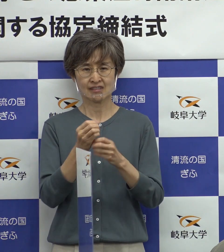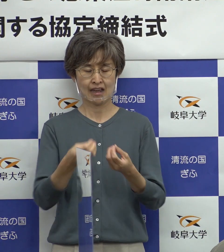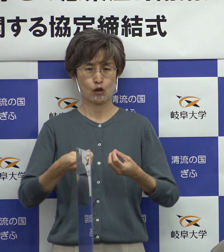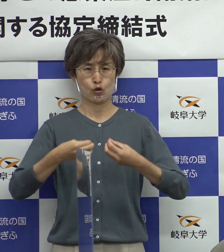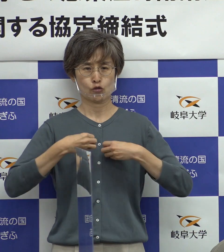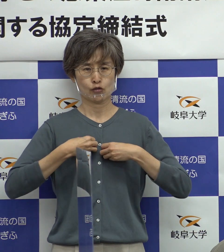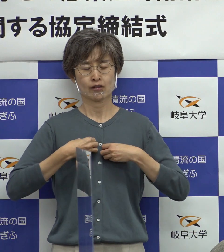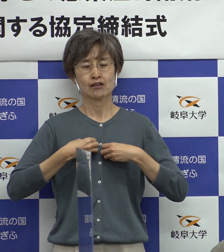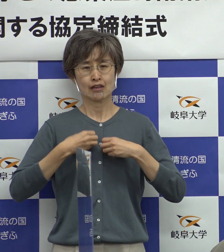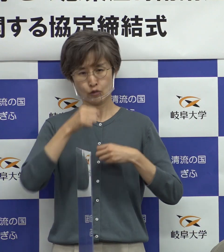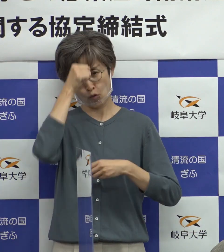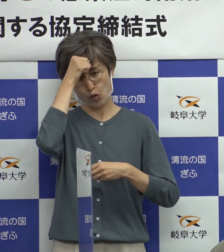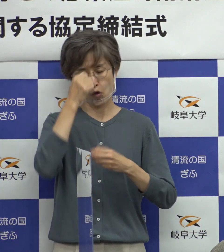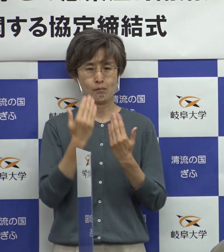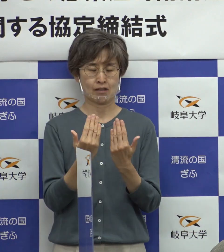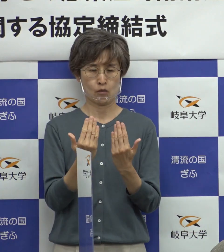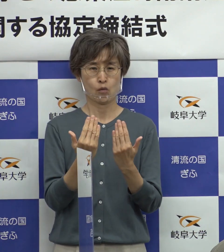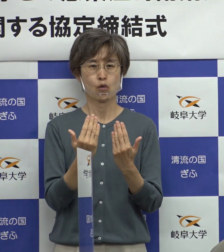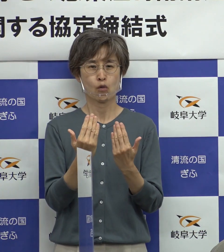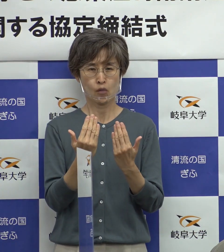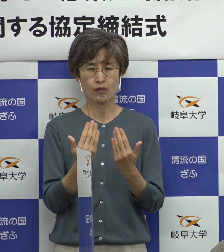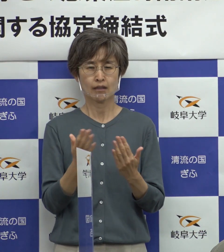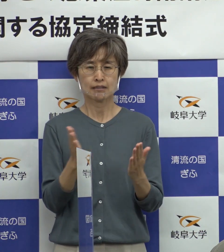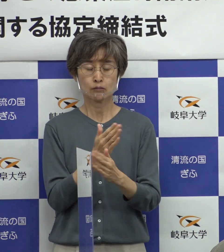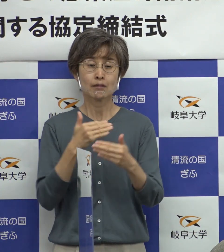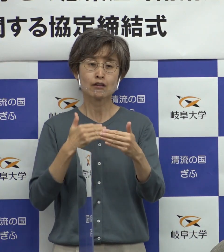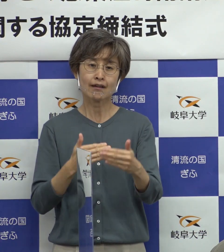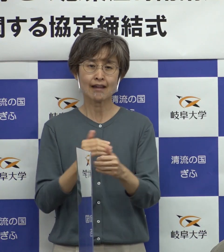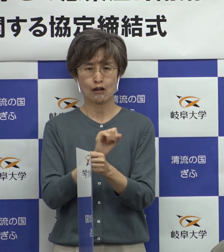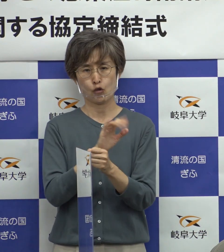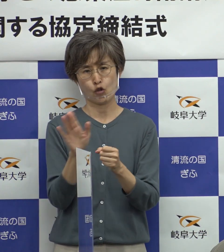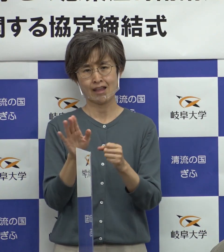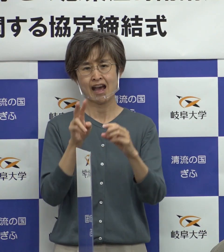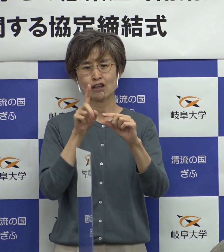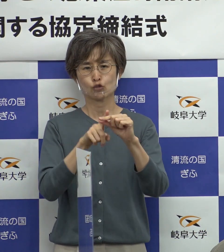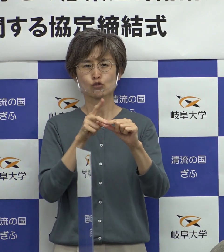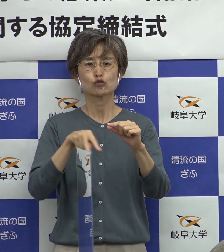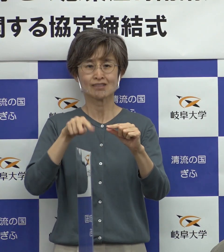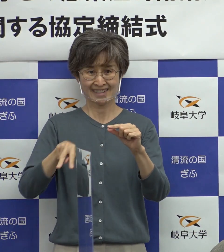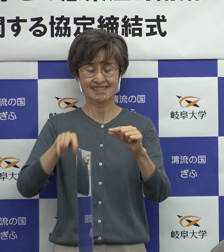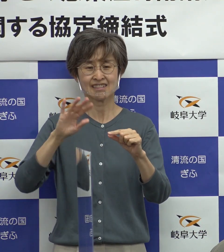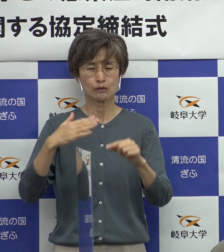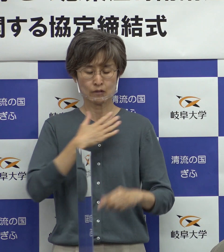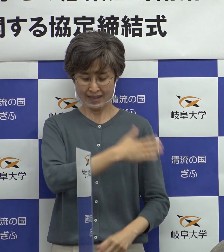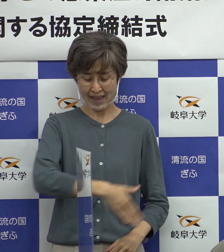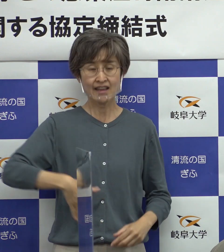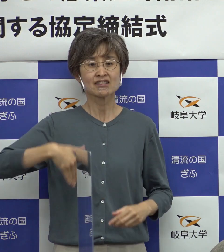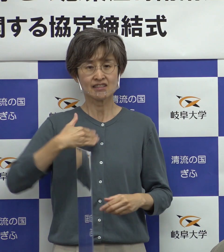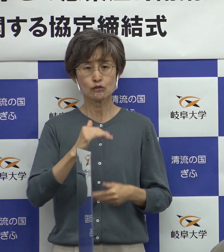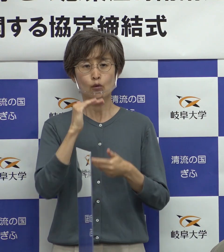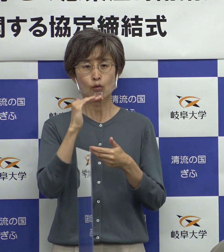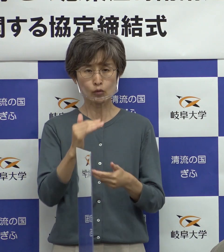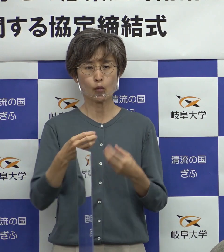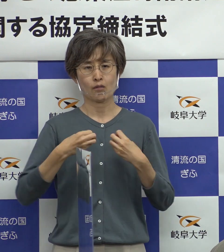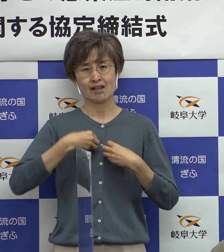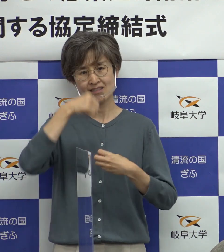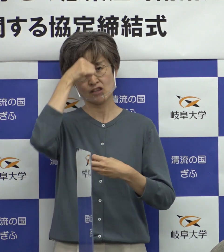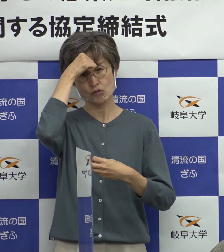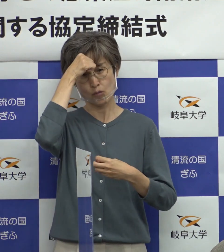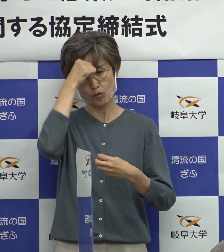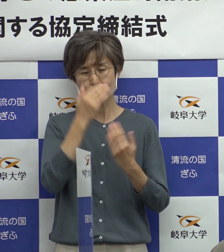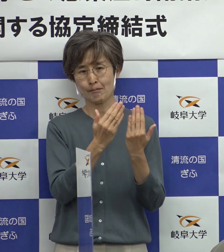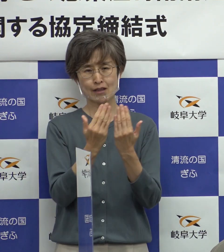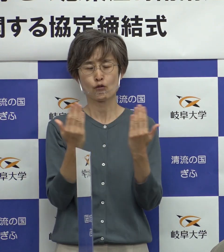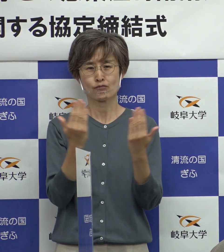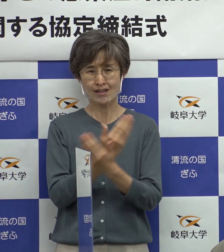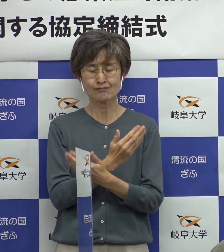象になりますけれども、全身を見るというふうなことをやっていただくというふうな期待をしたいところでございます。そこで、それの延長にな